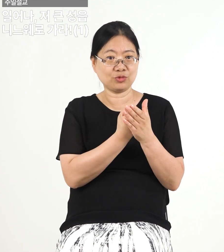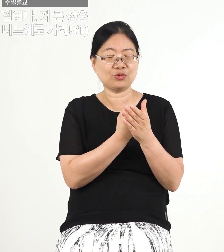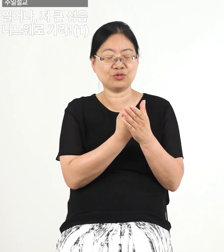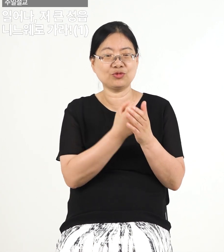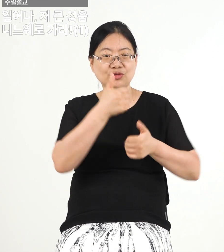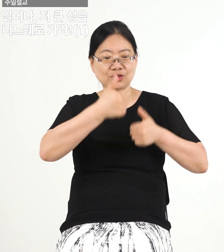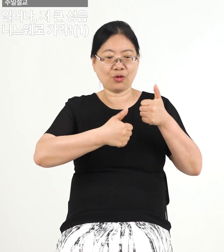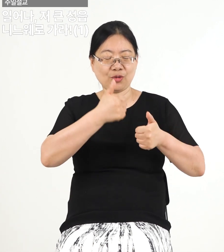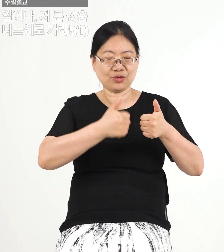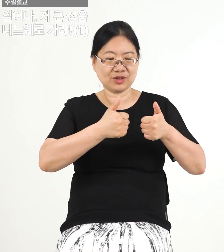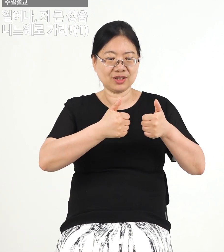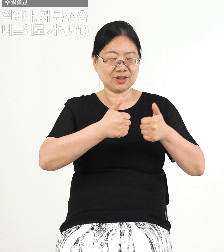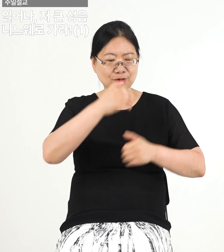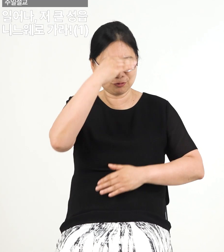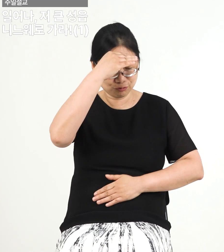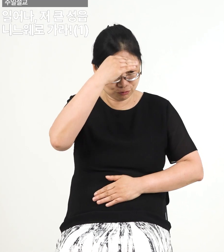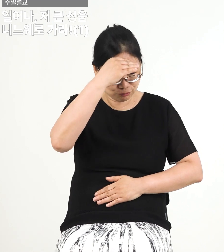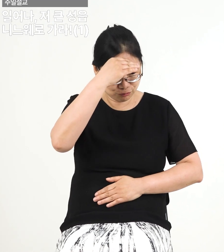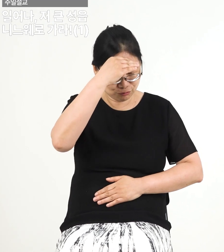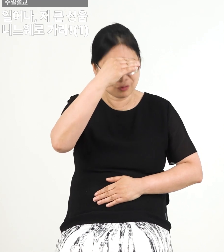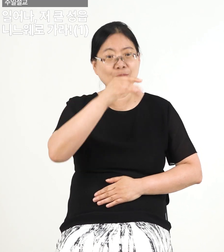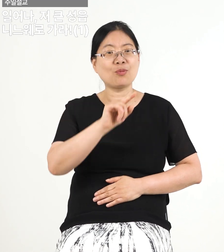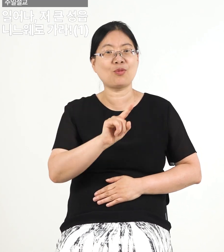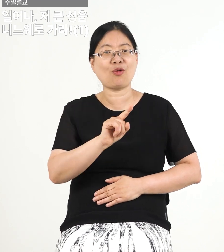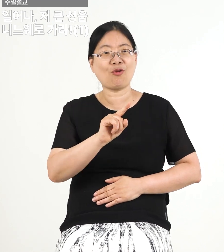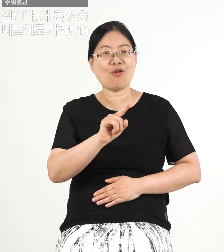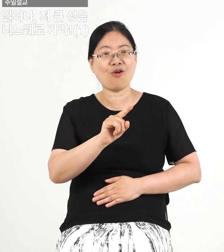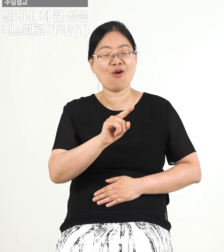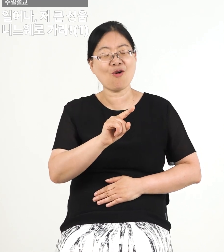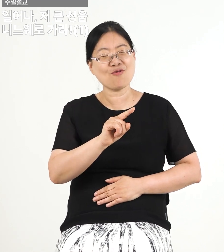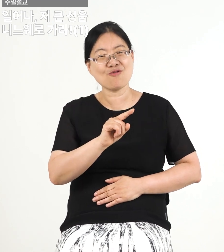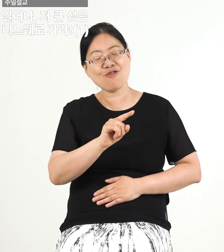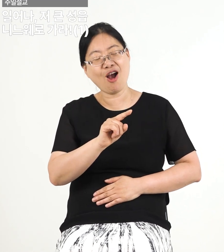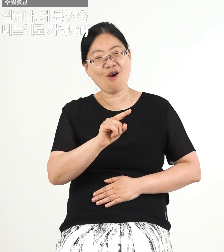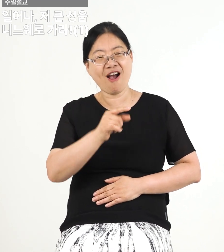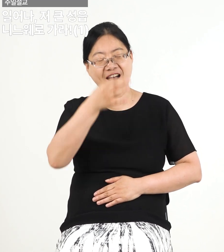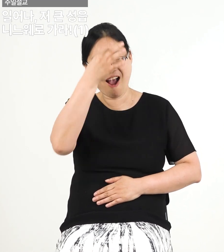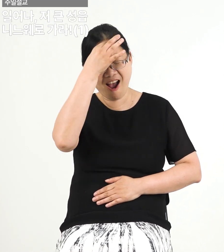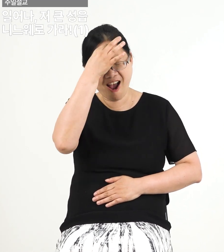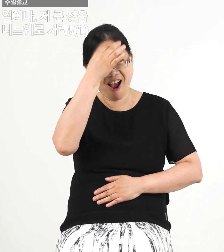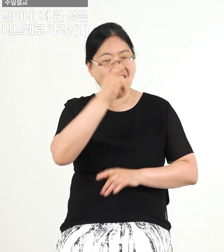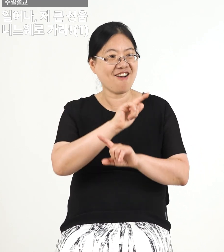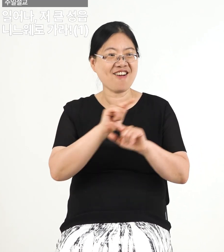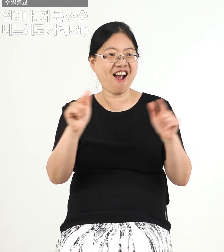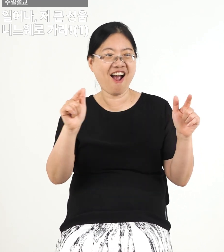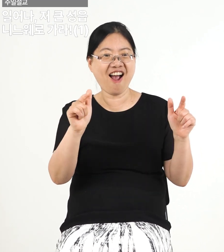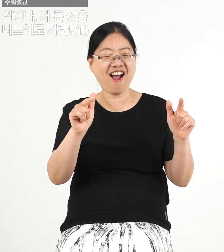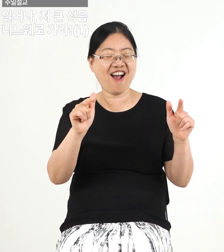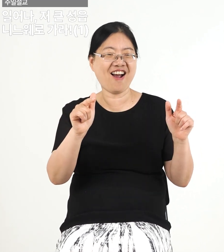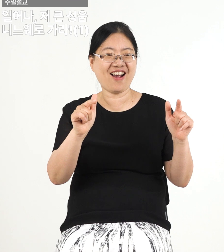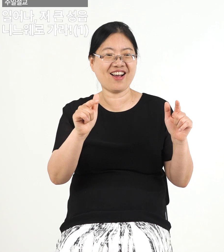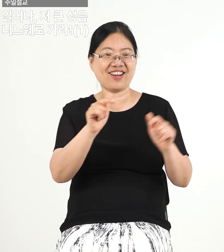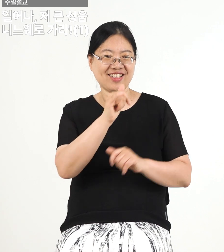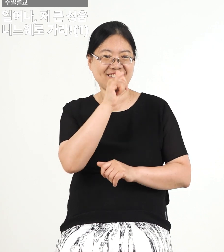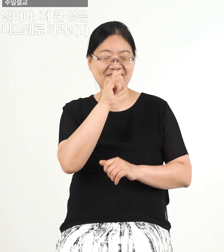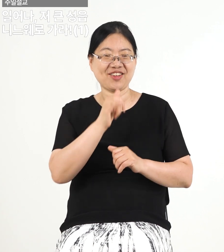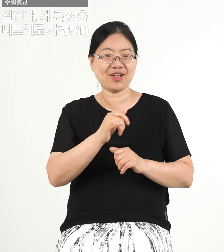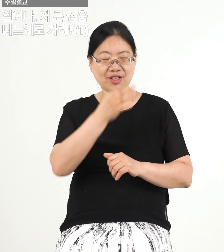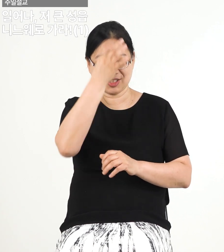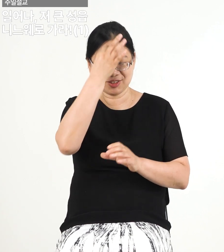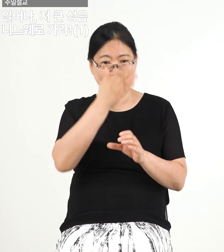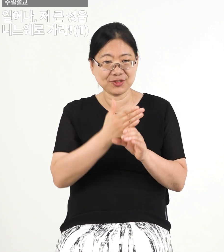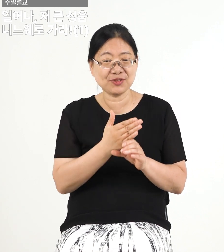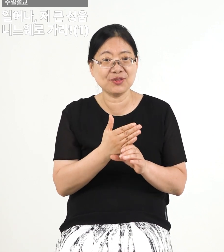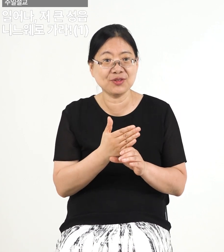농구 경기를 이렇게 보다 보니까 그렇게 현란한 기술이 다양한 줄 몰랐어요. 근데 그 기술